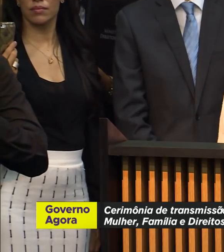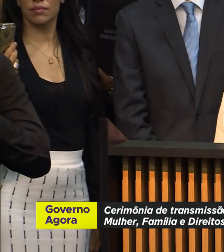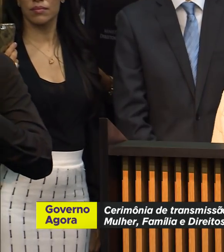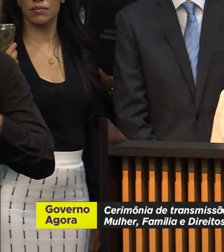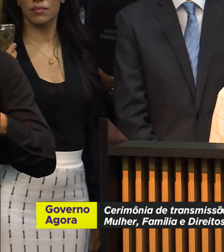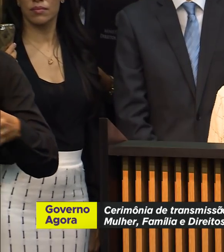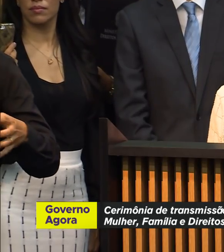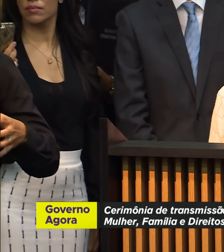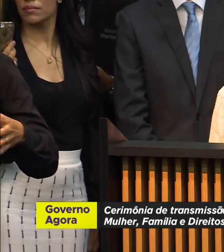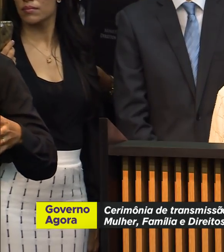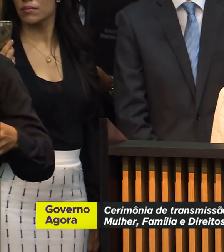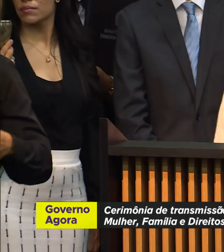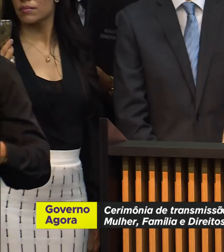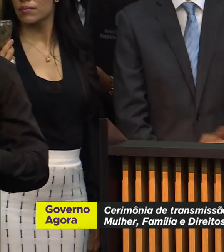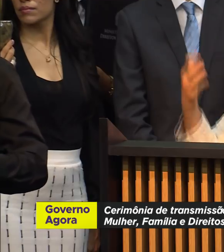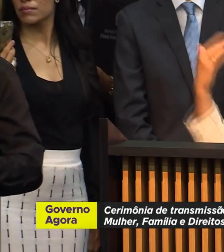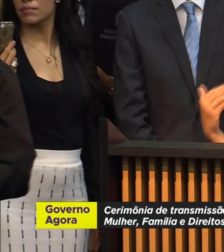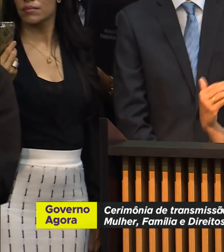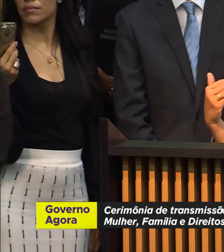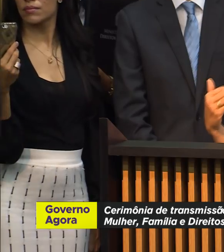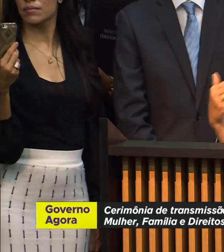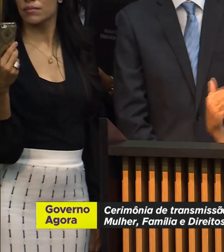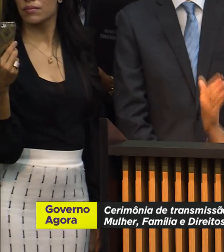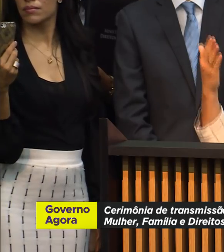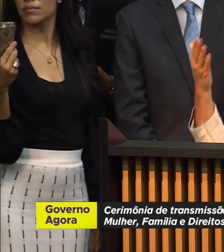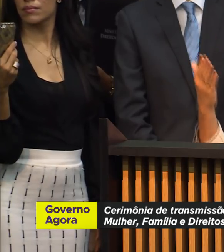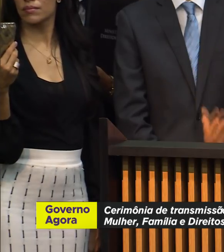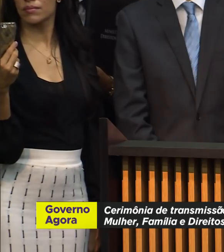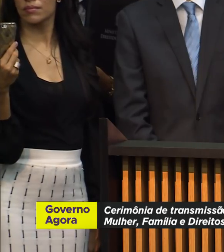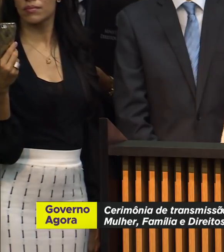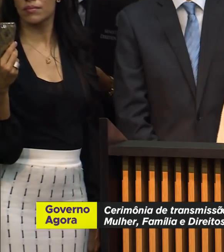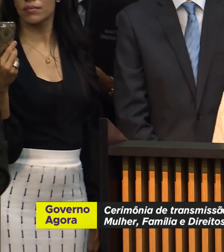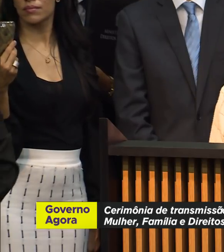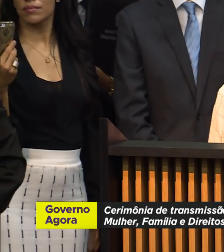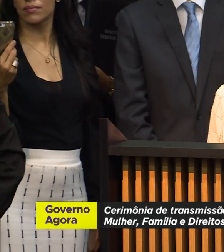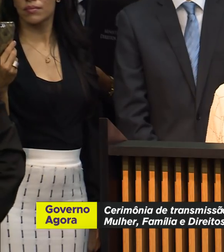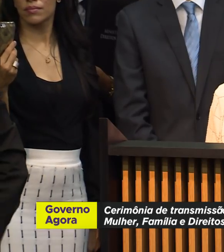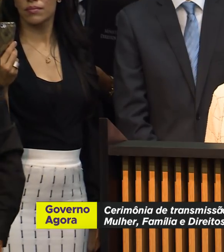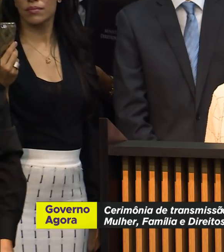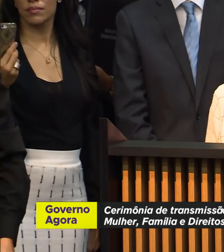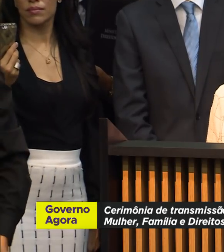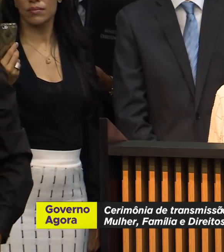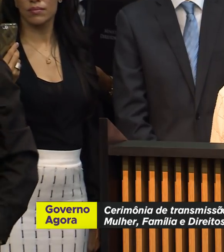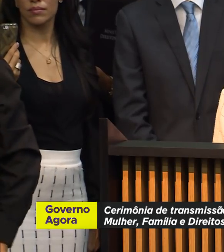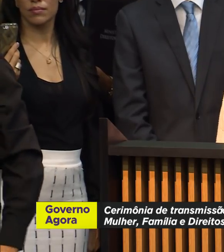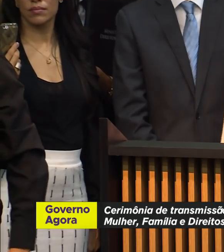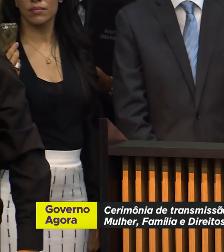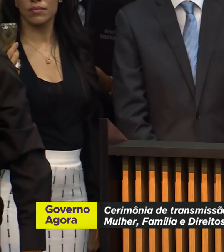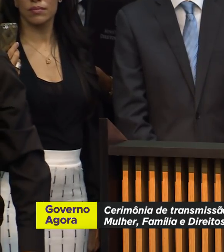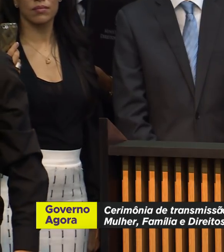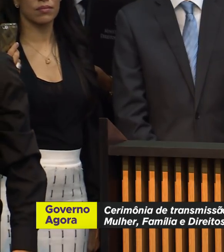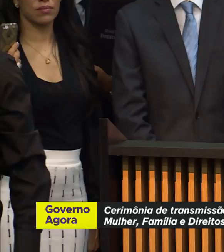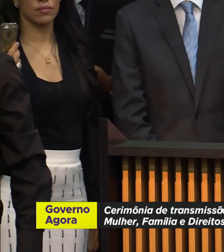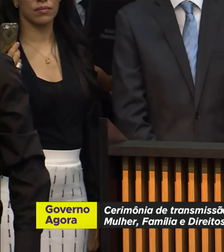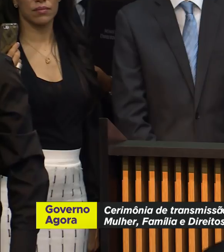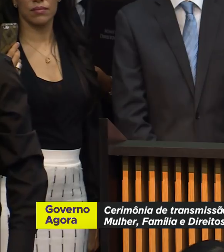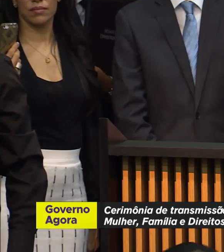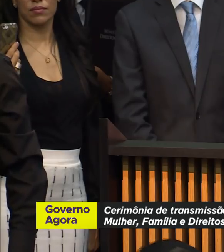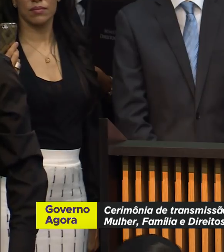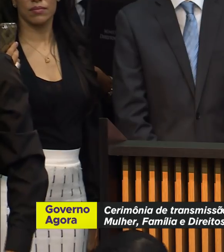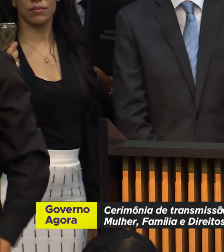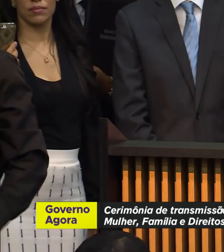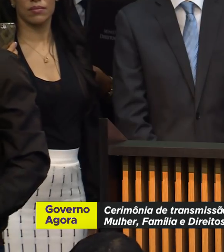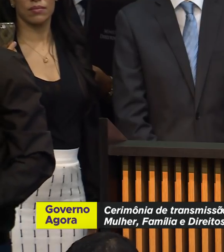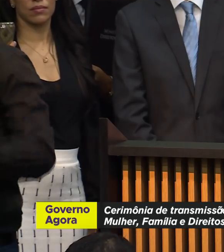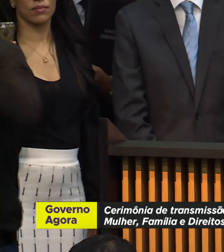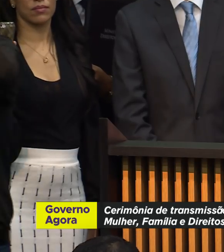nos acusaram de sequestradores. E para nos defendermos, tivemos que falar o que estávamos fazendo. Não fomos nós que trouxemos